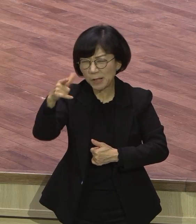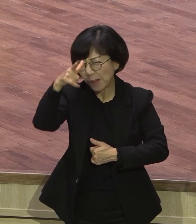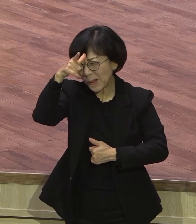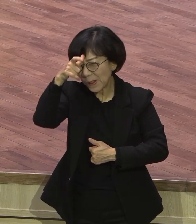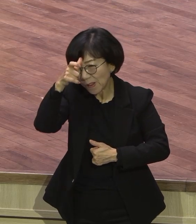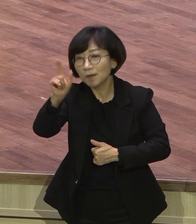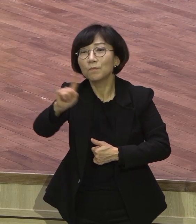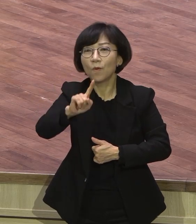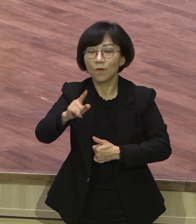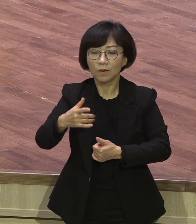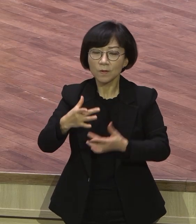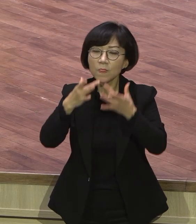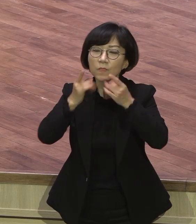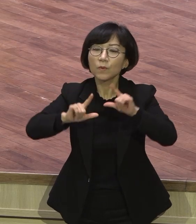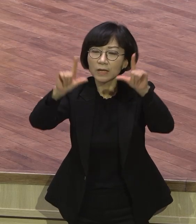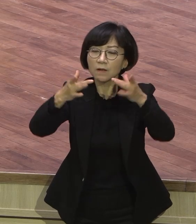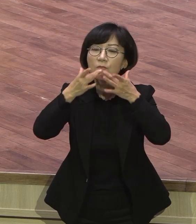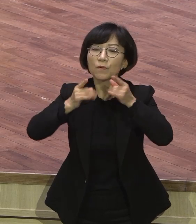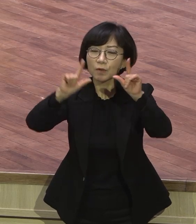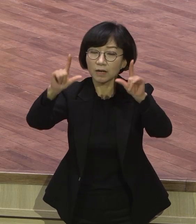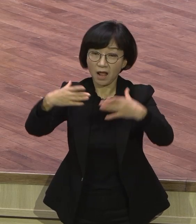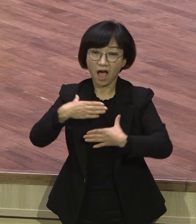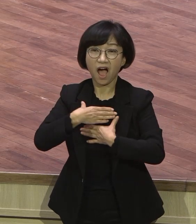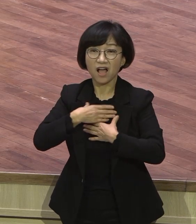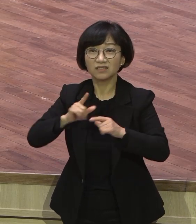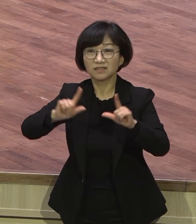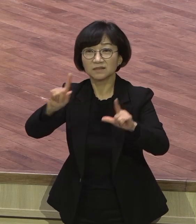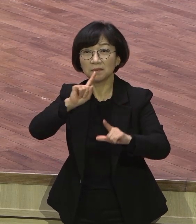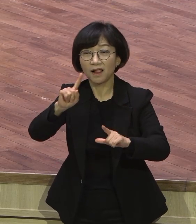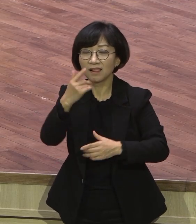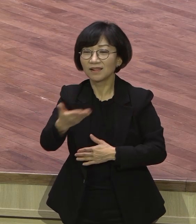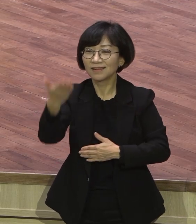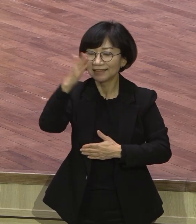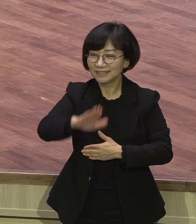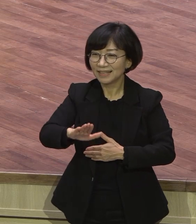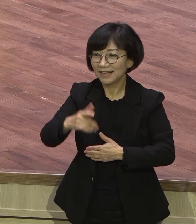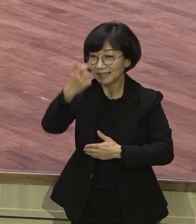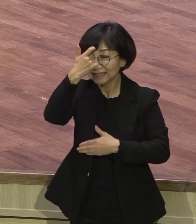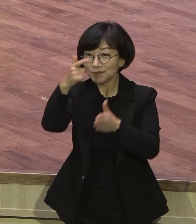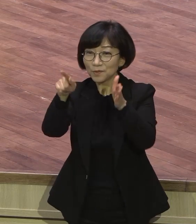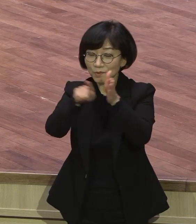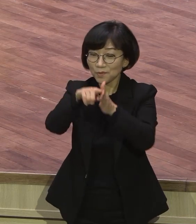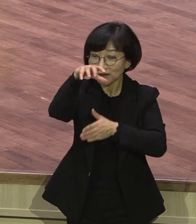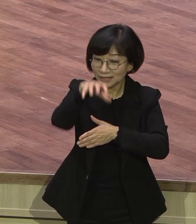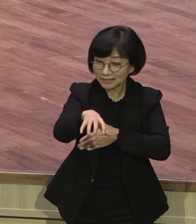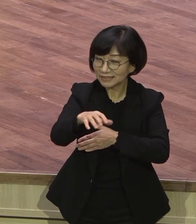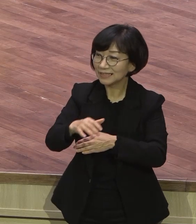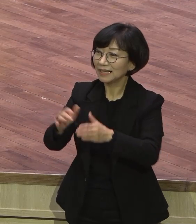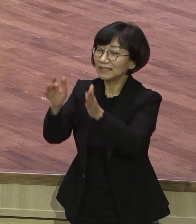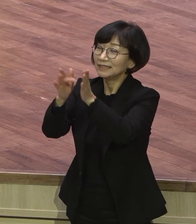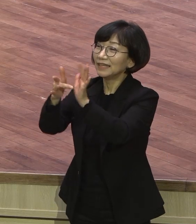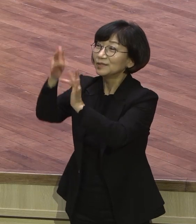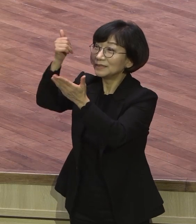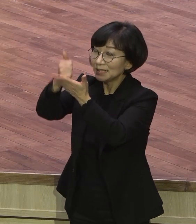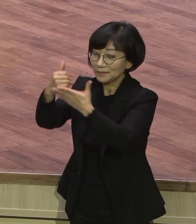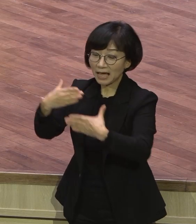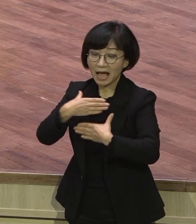안식일이다 그렇게 지킵니다 그런데 기독교는 예수 그의 도께서 안식 후 첫날